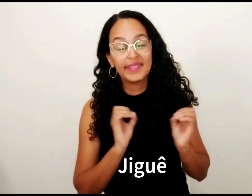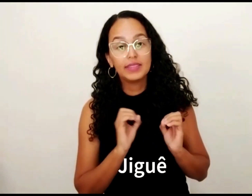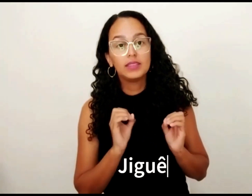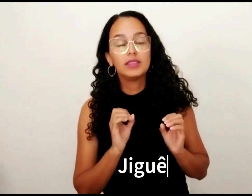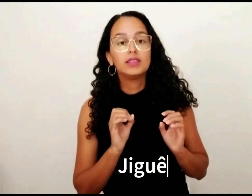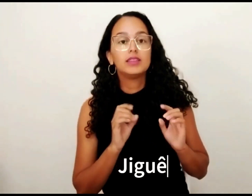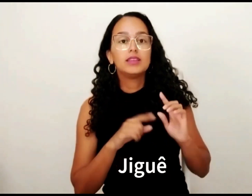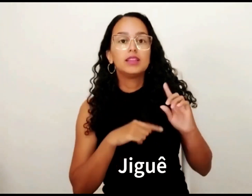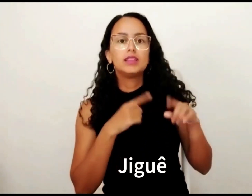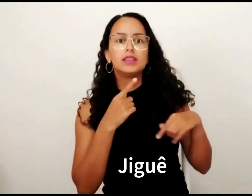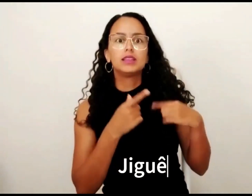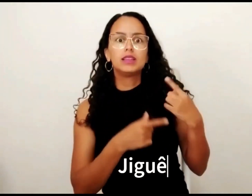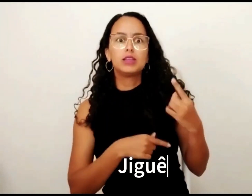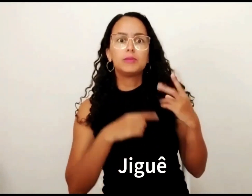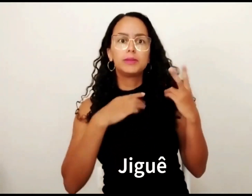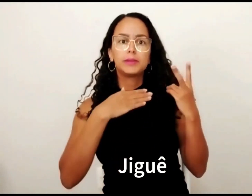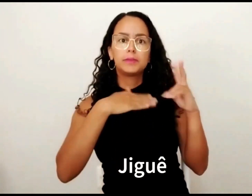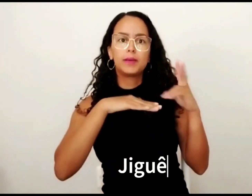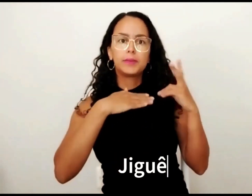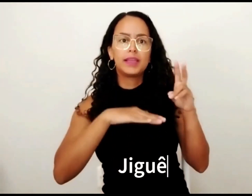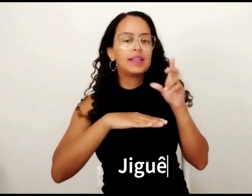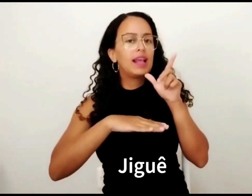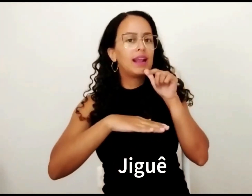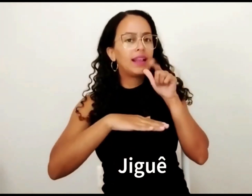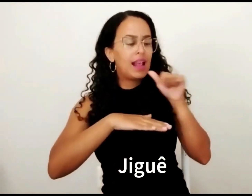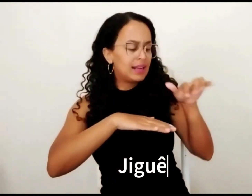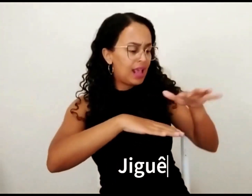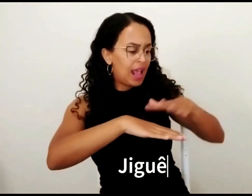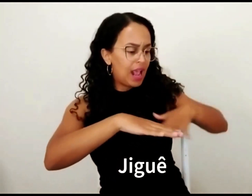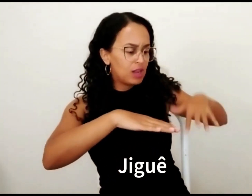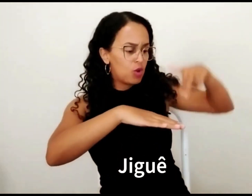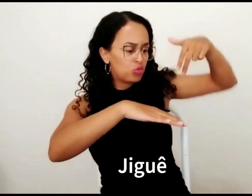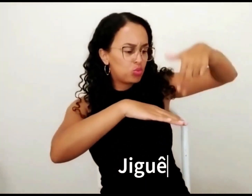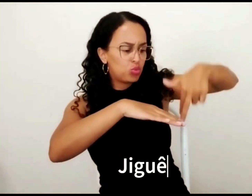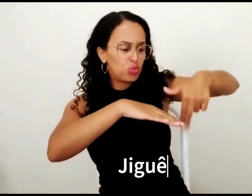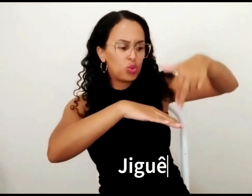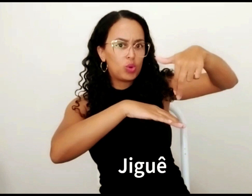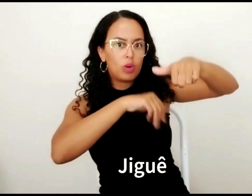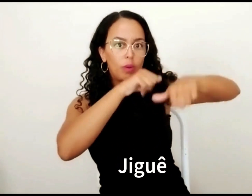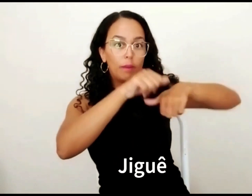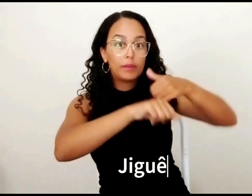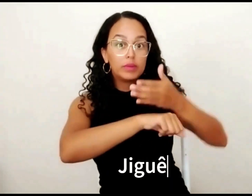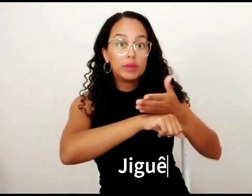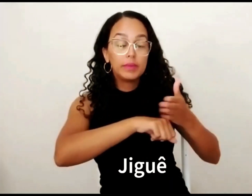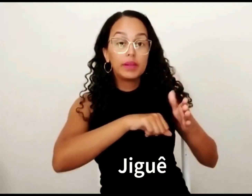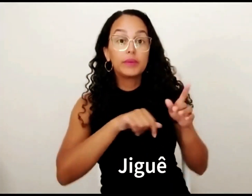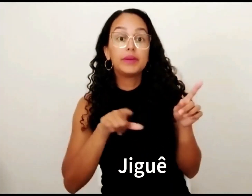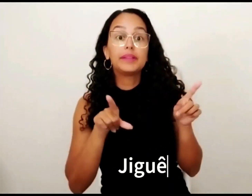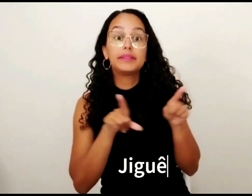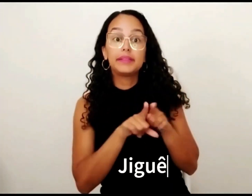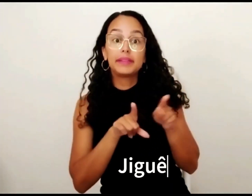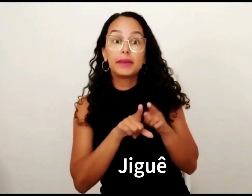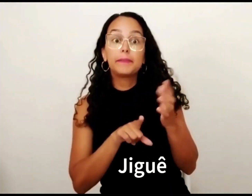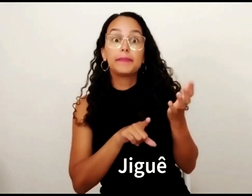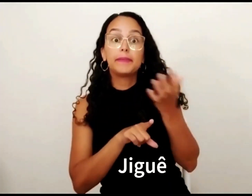suja e ele se lava pouco, ficando com a pele cor de cobre.